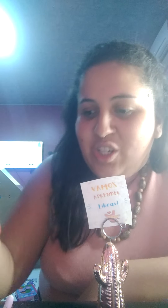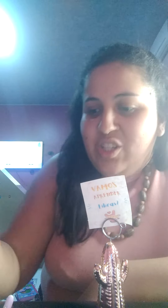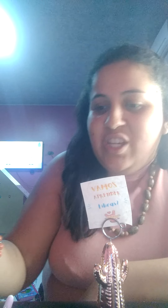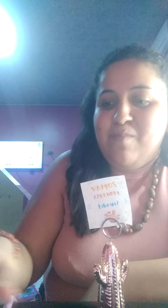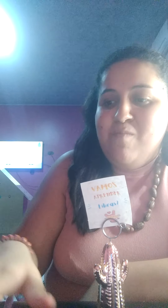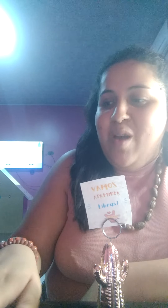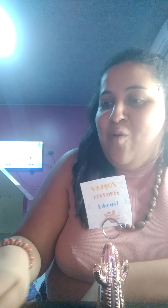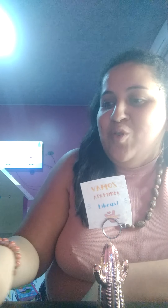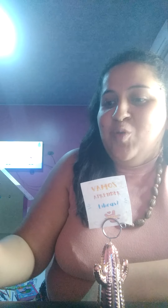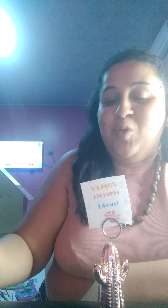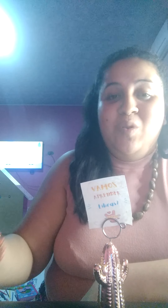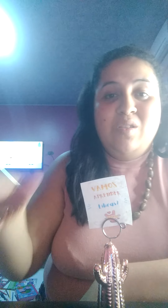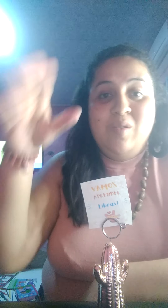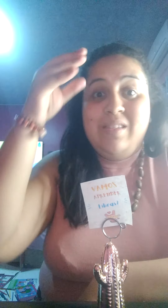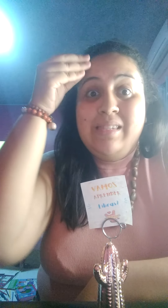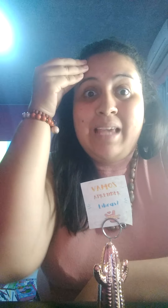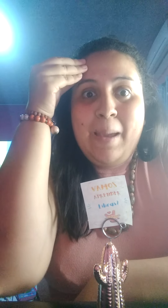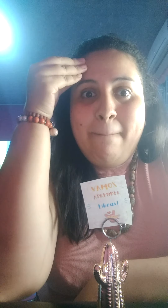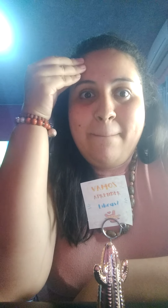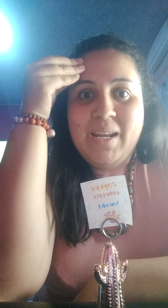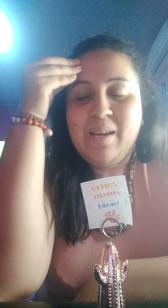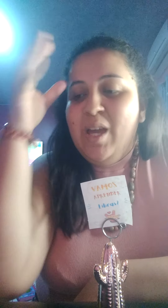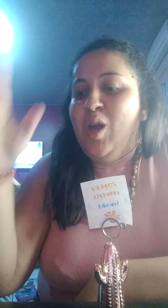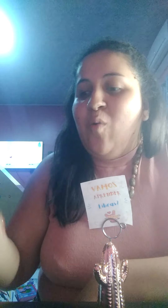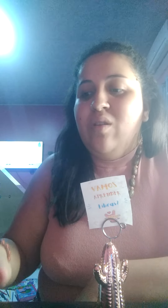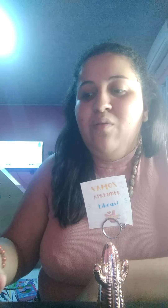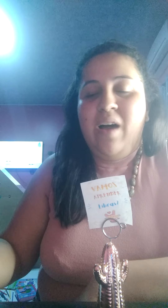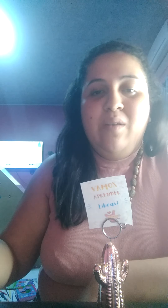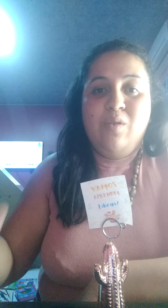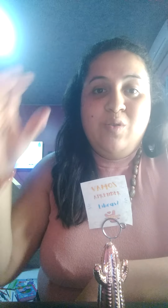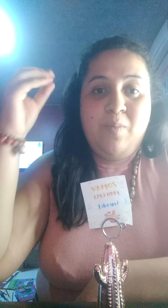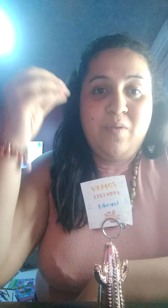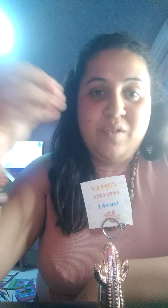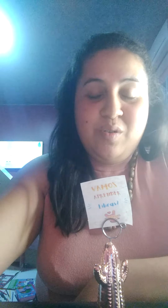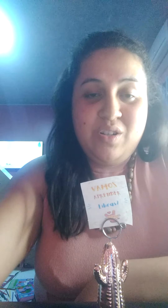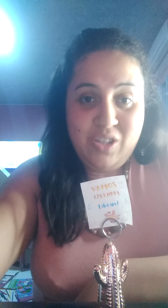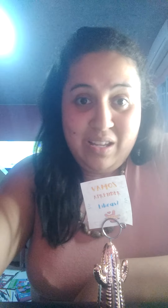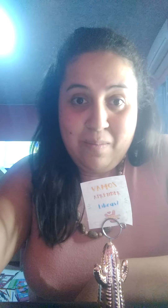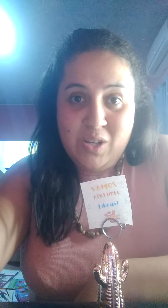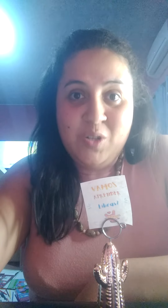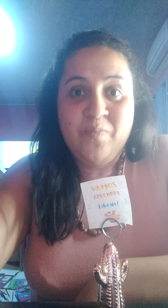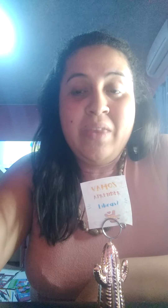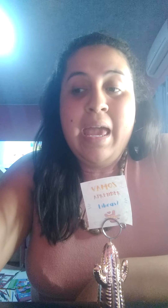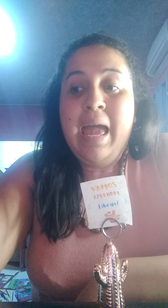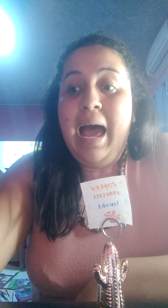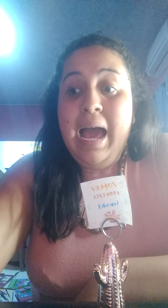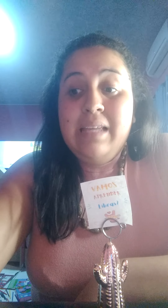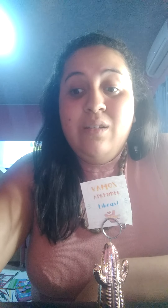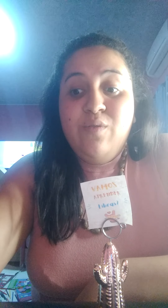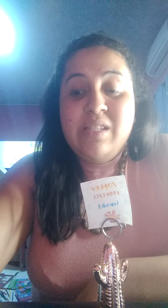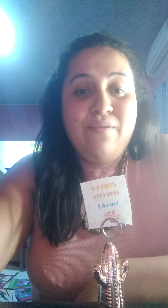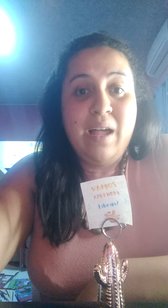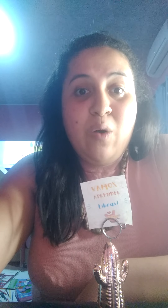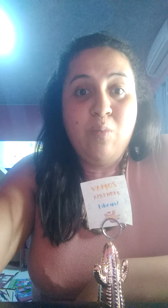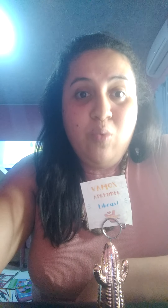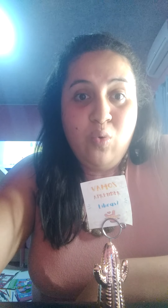que eu escuto isso sempre quando eu falo que eu sou professora de Libras. Ah, então você fala com